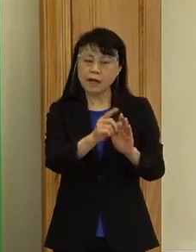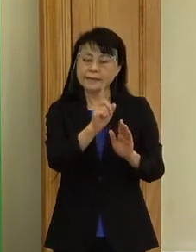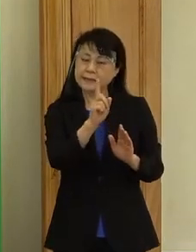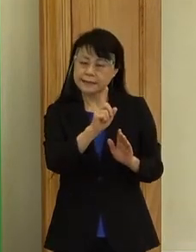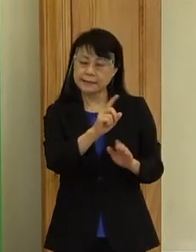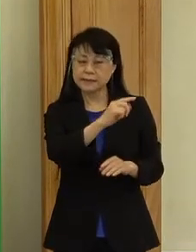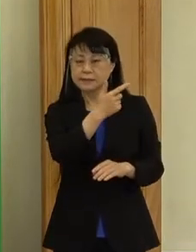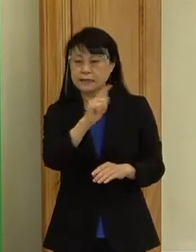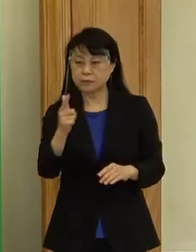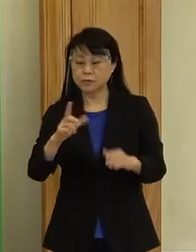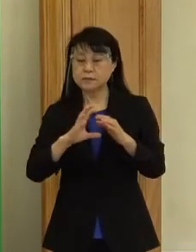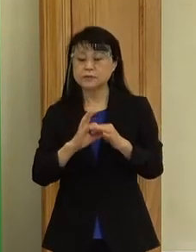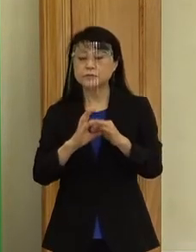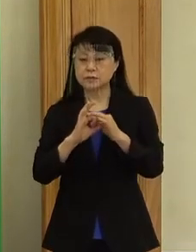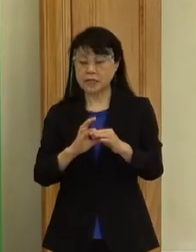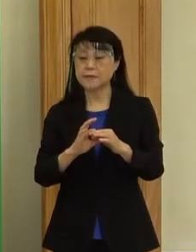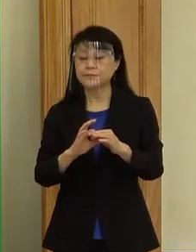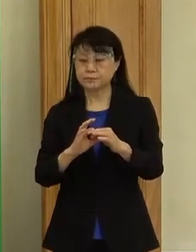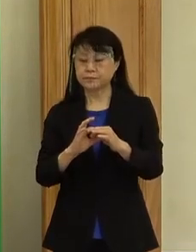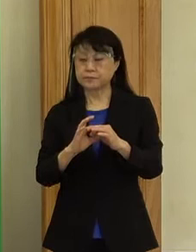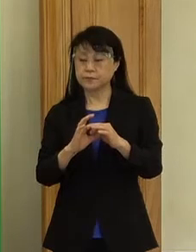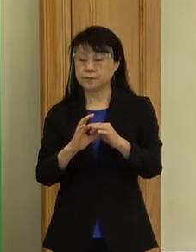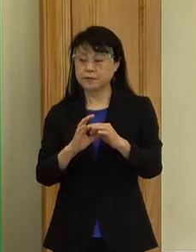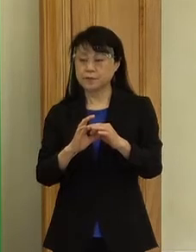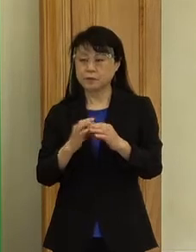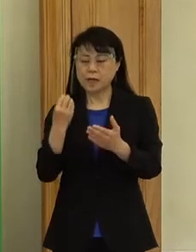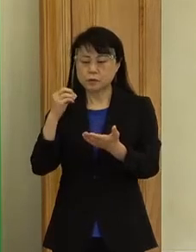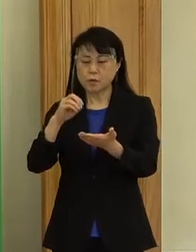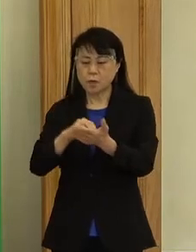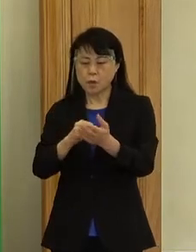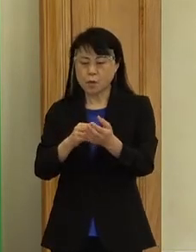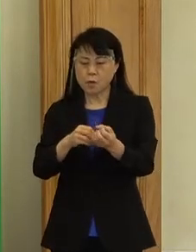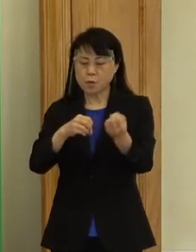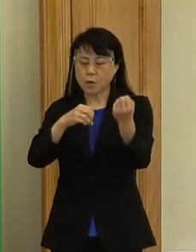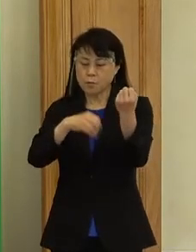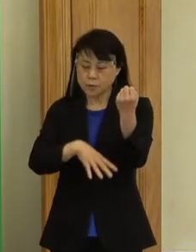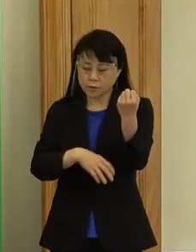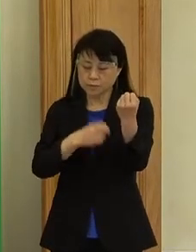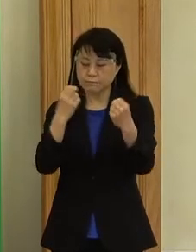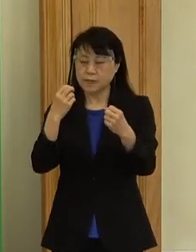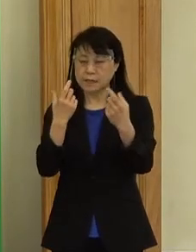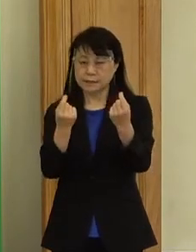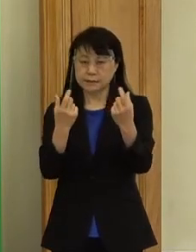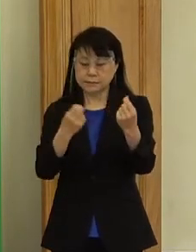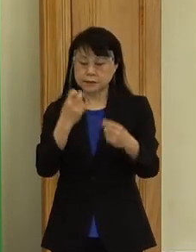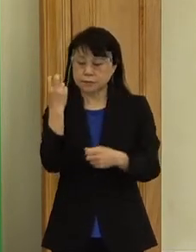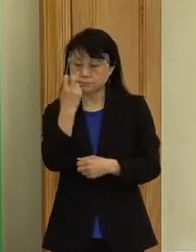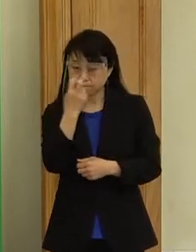、これについてはやはりエビデンスに基づいて、しっかりとこう